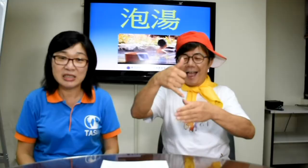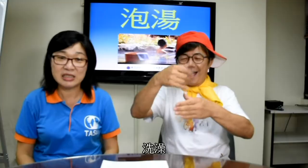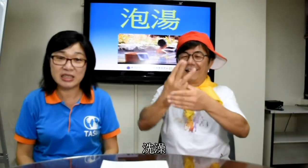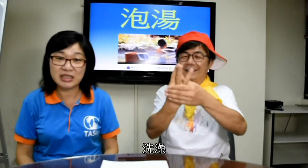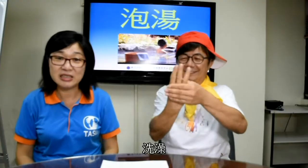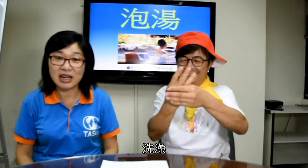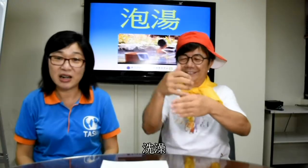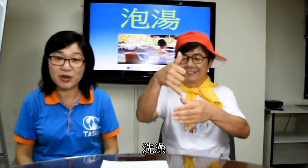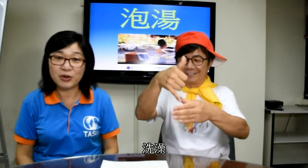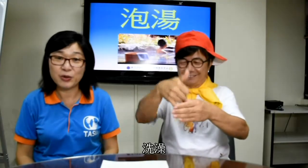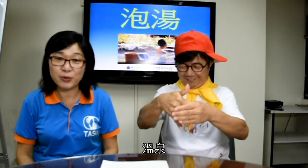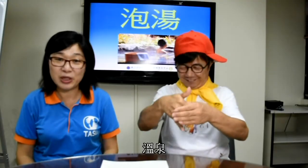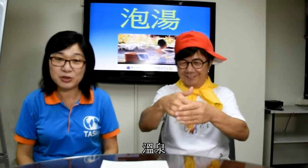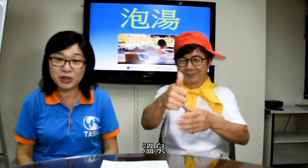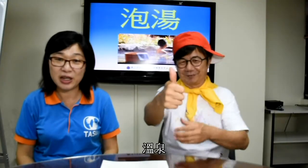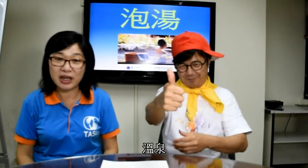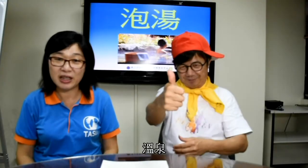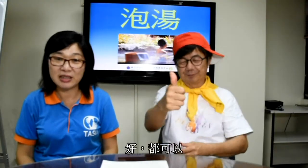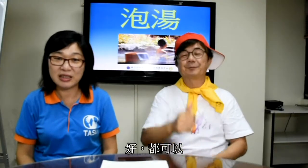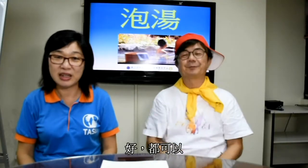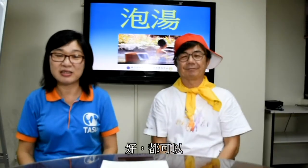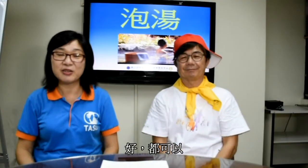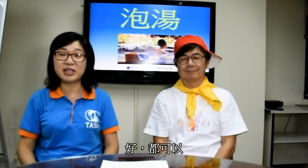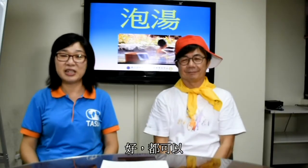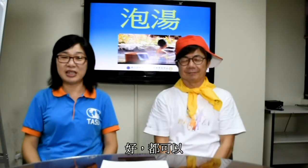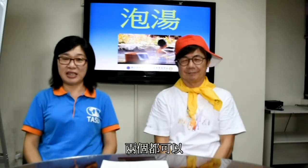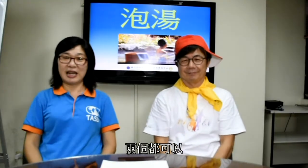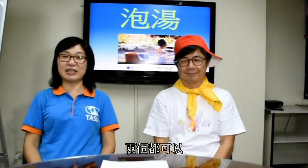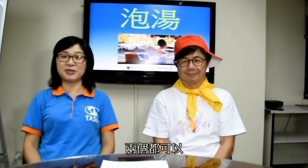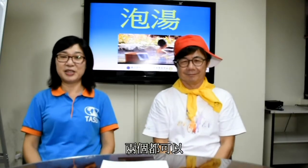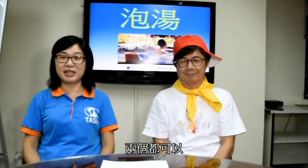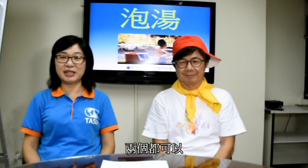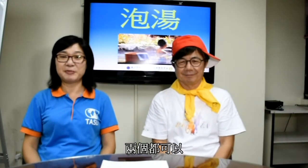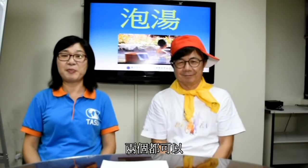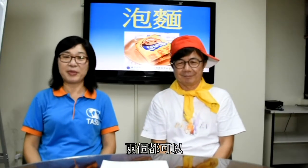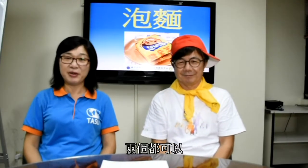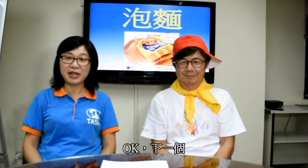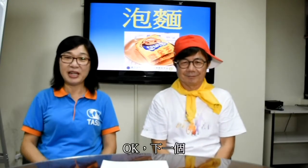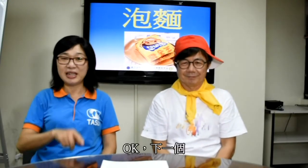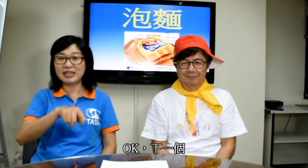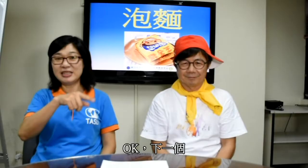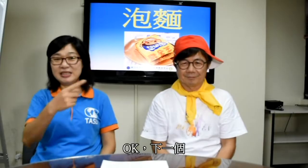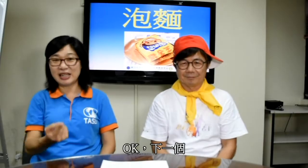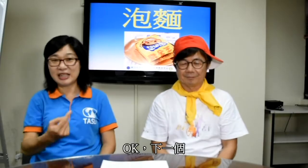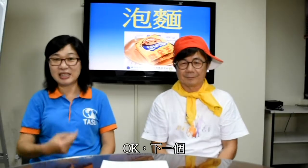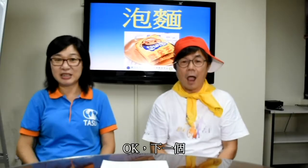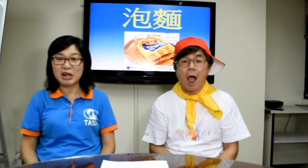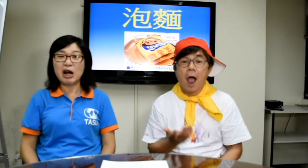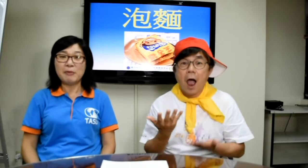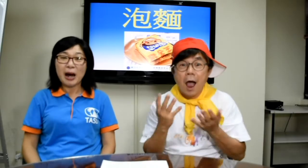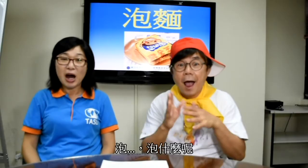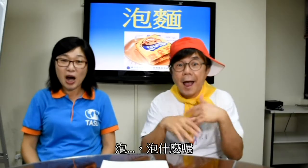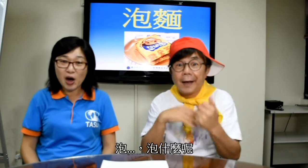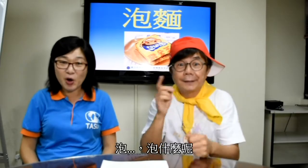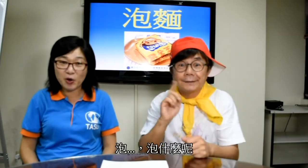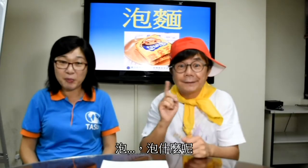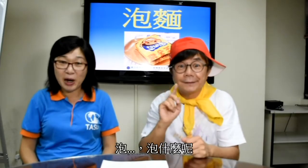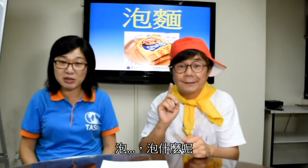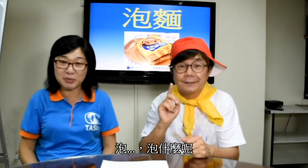洗澡温泉都可以，两个都可以。OK， 下一个泡什么呢？